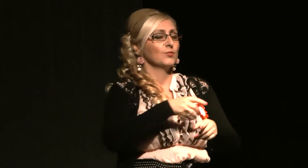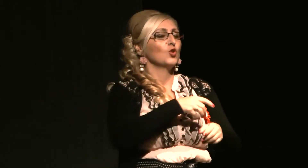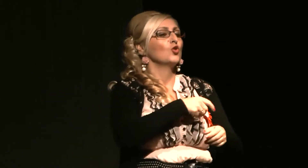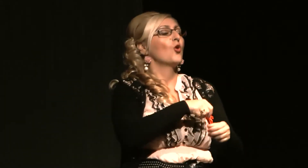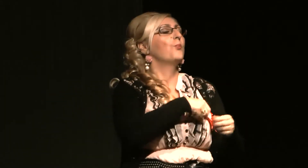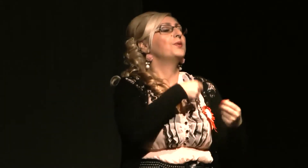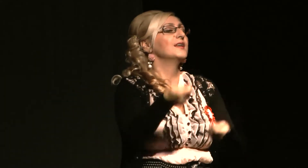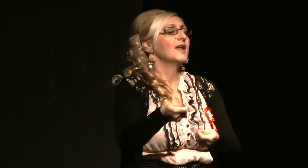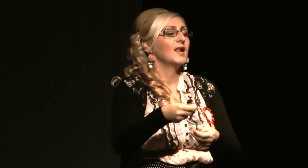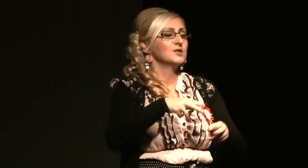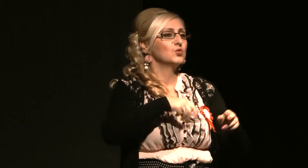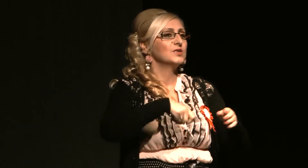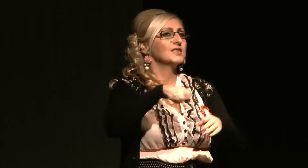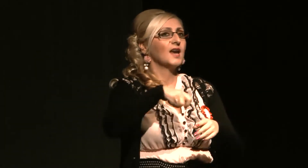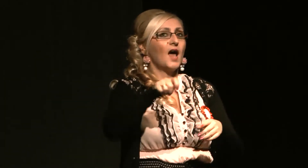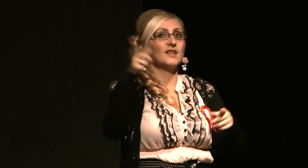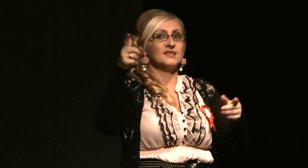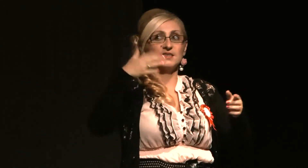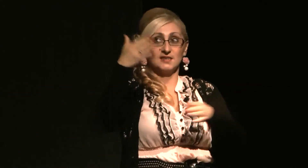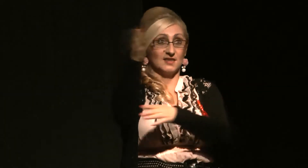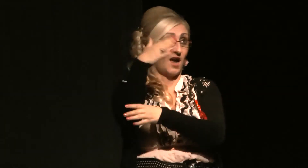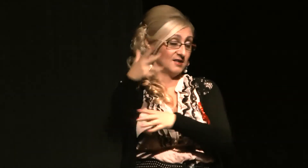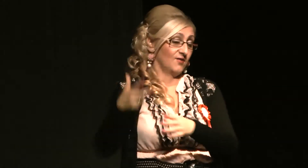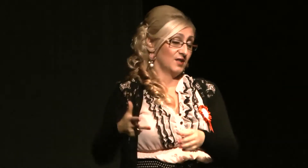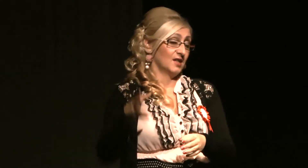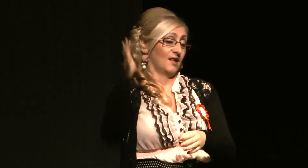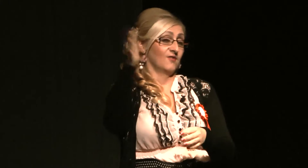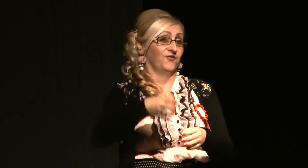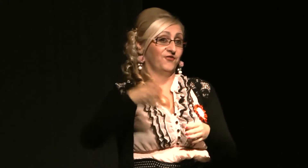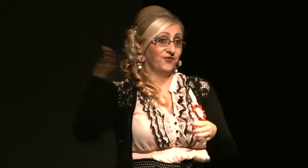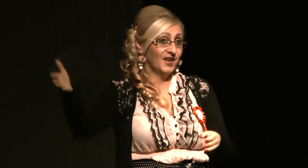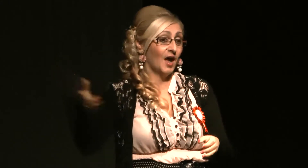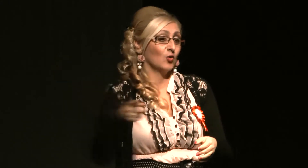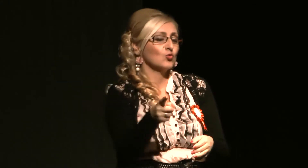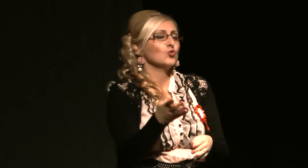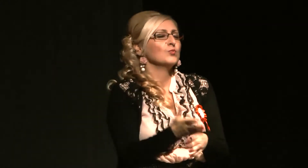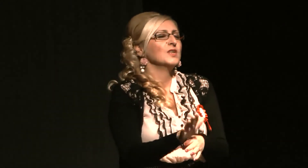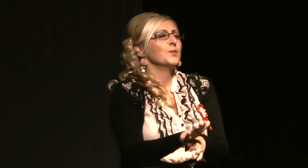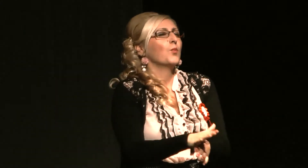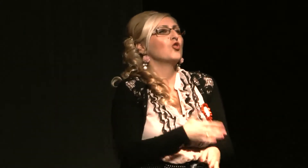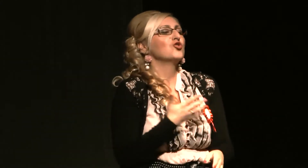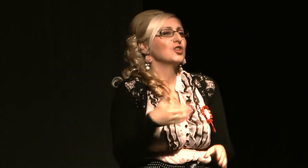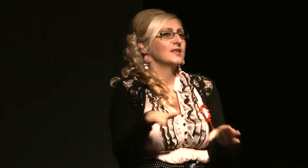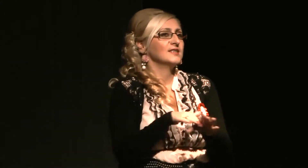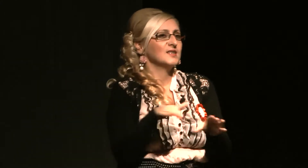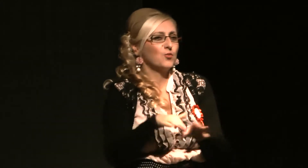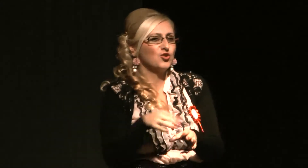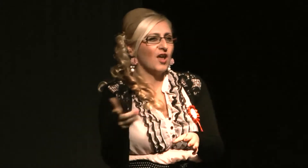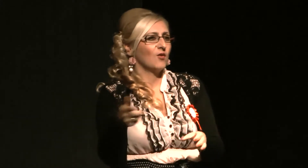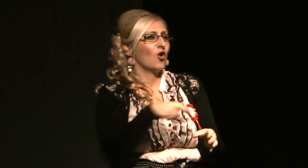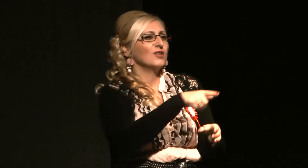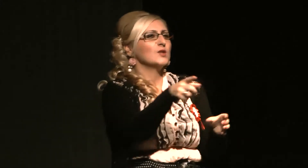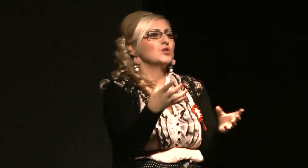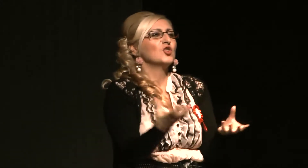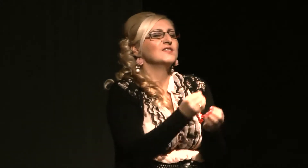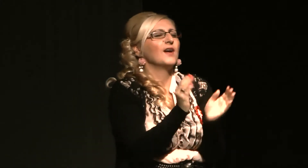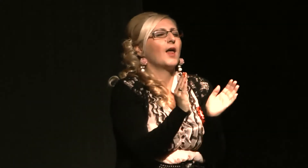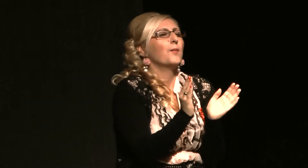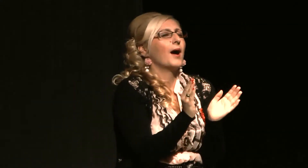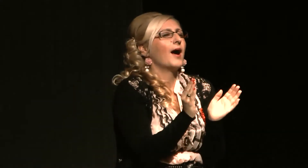Dalje, radili su na i pomagali na izgradnji autoputeva, na zastavi sadašnjem FIT-u. To su zapravo njihovi